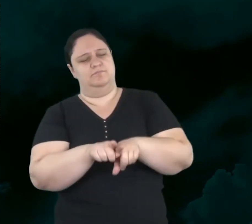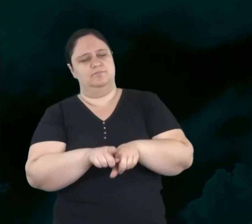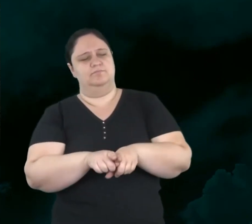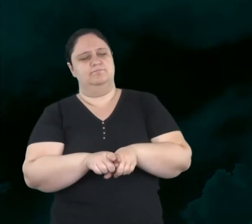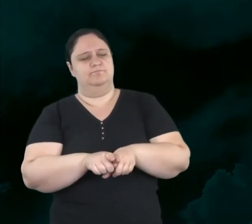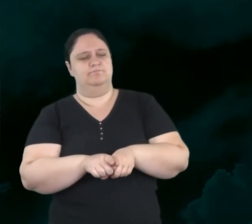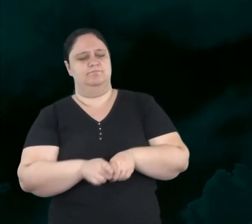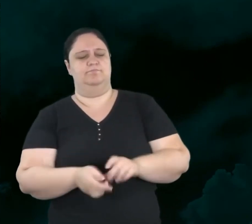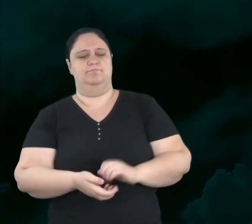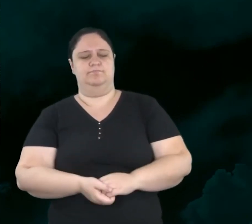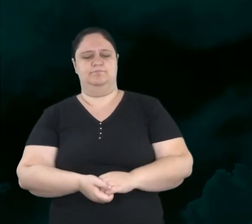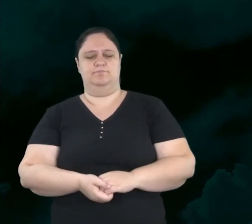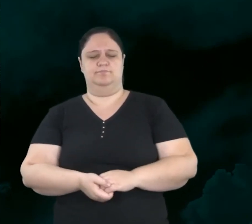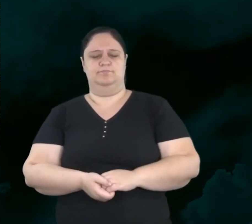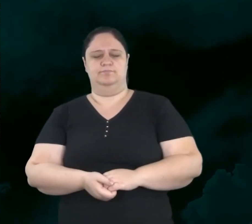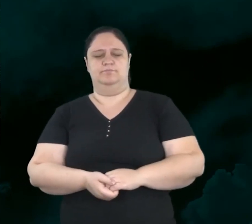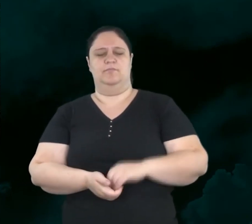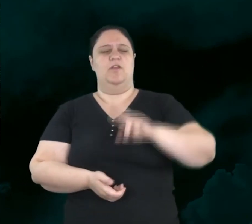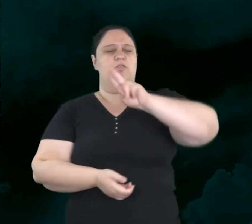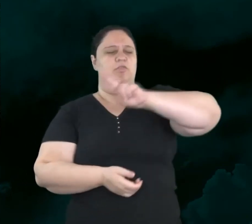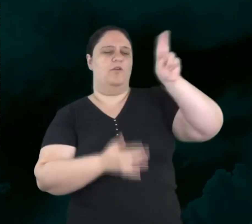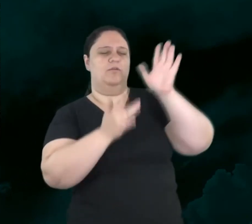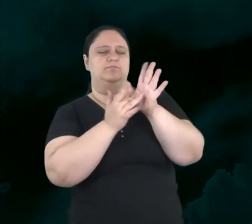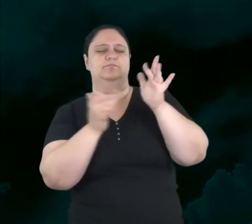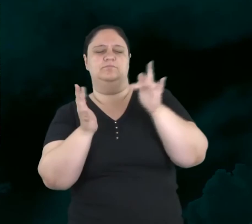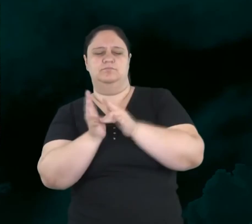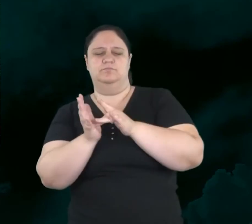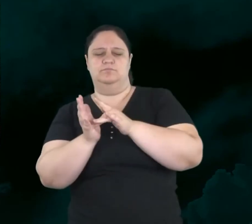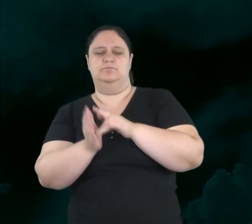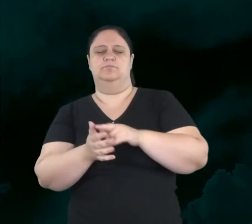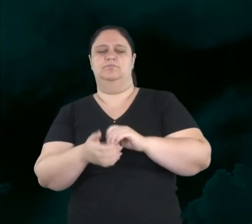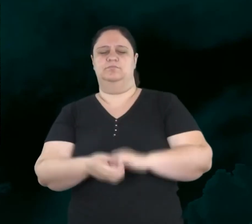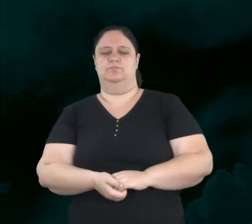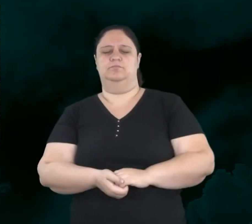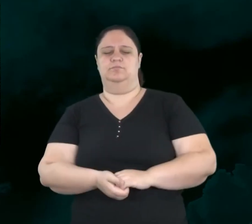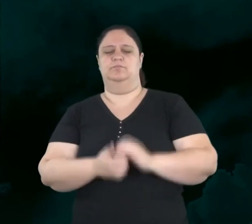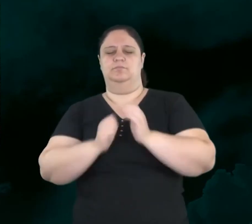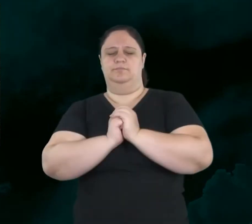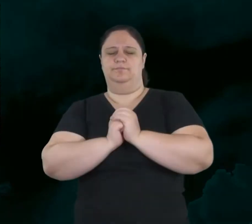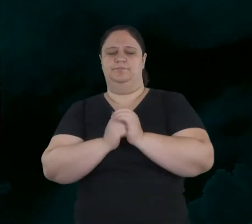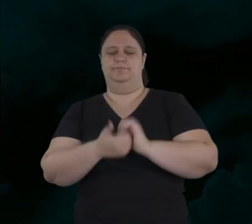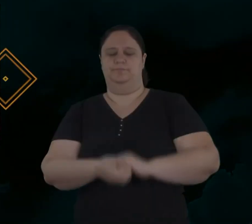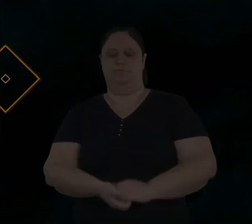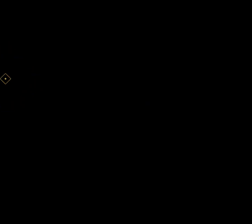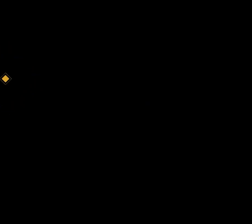todo até a glória final. Em teu nome nós pedimos, em nome de Jesus Cristo. Amém.